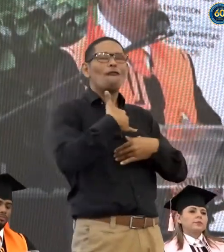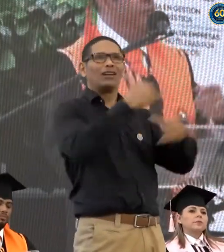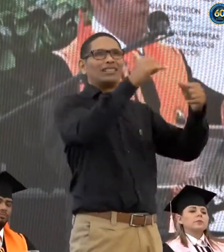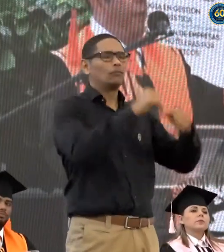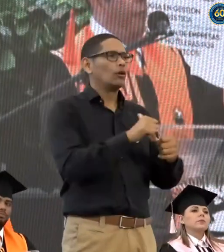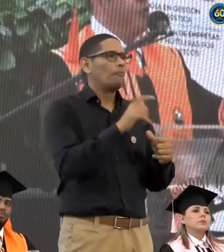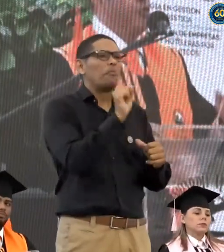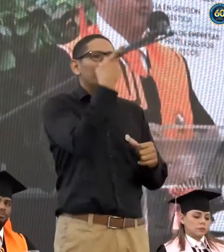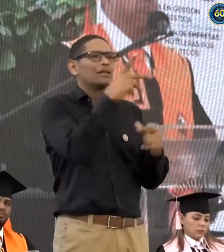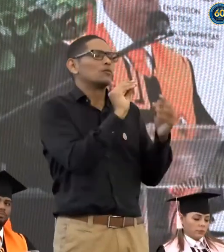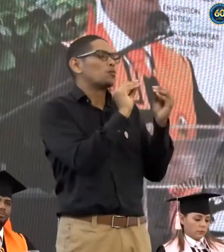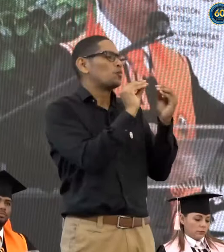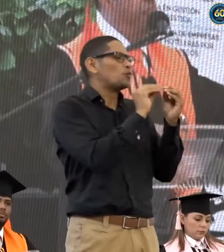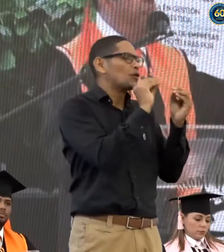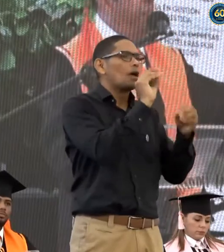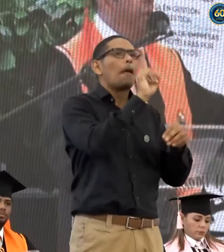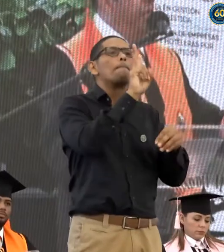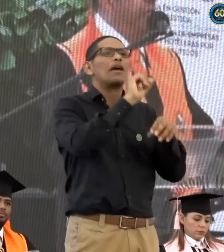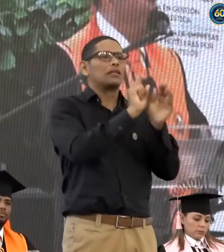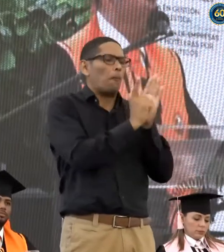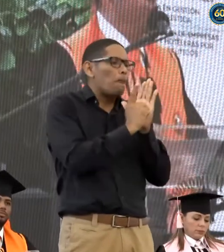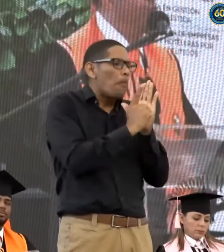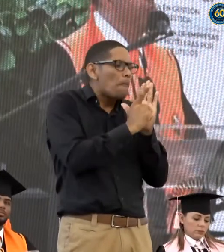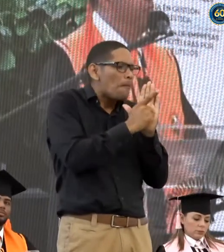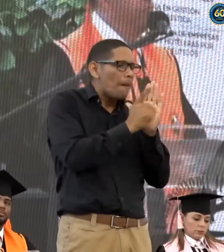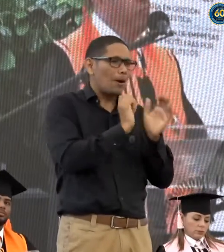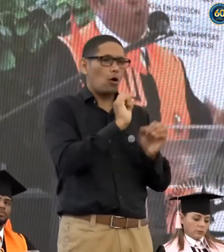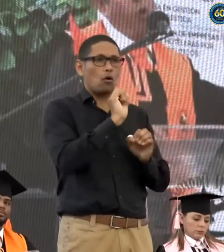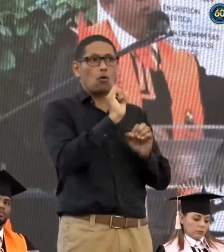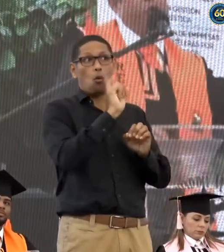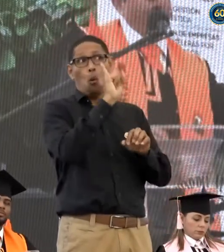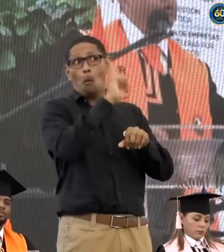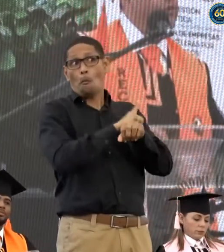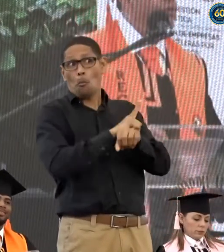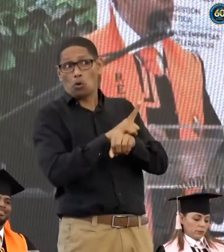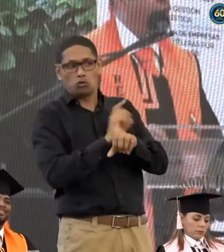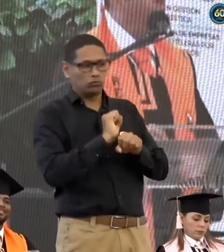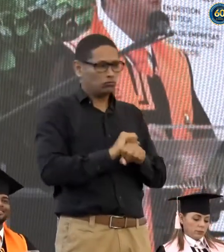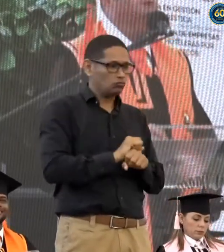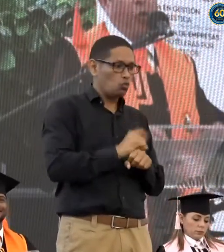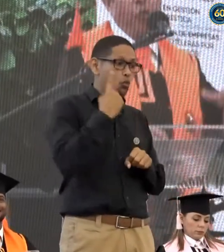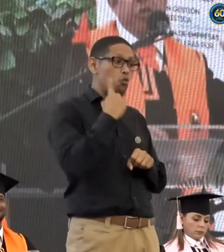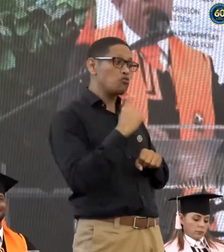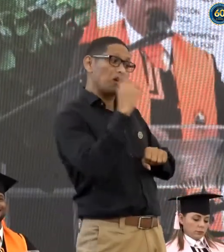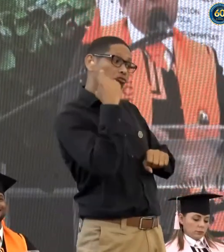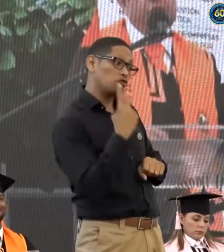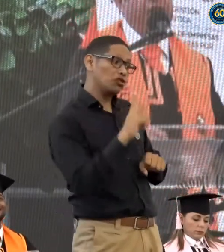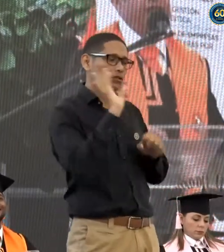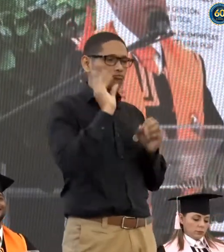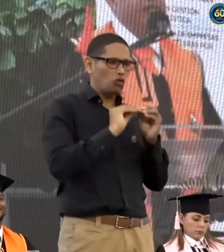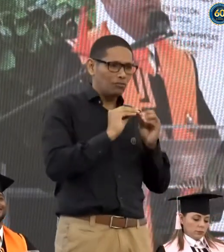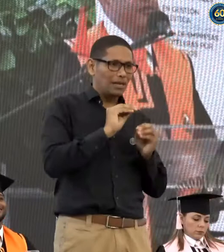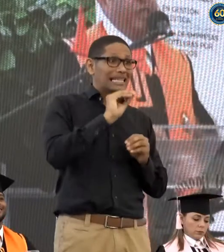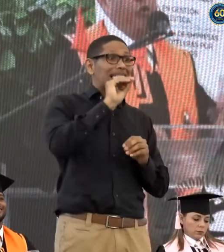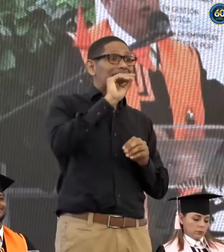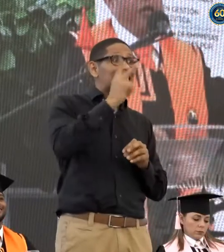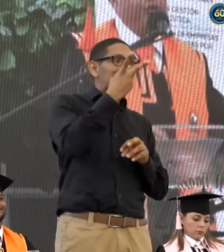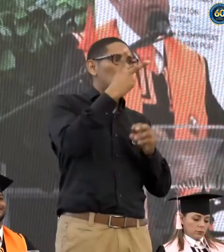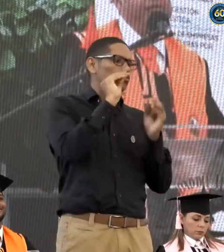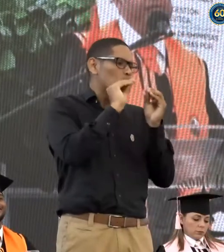beso 20 segundos o un minuto o a lo mejor un día dos días segundo beso